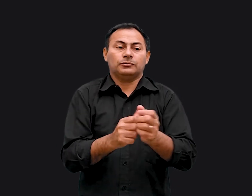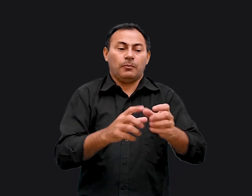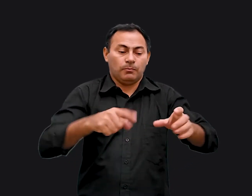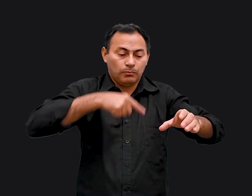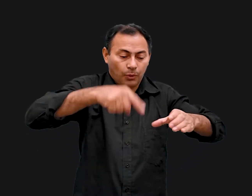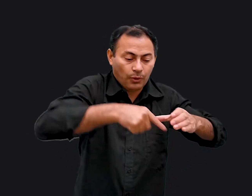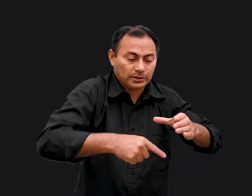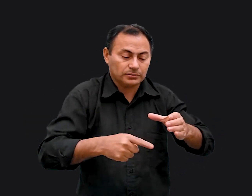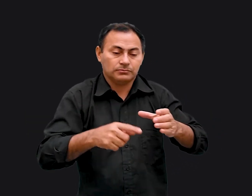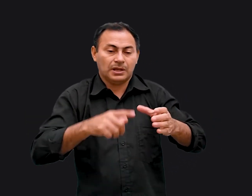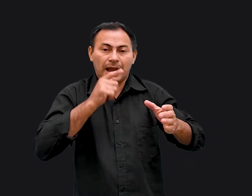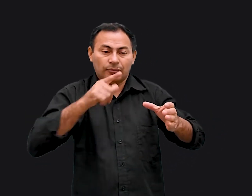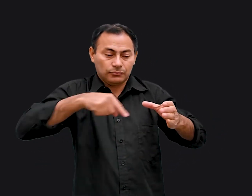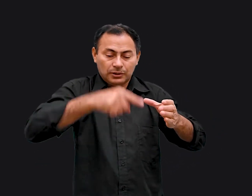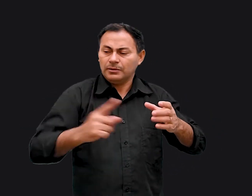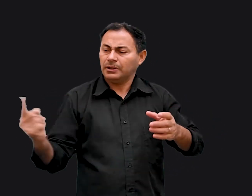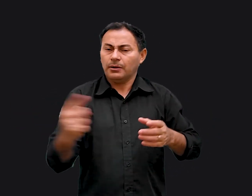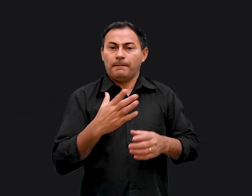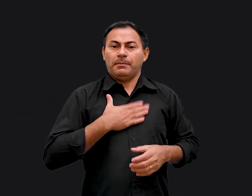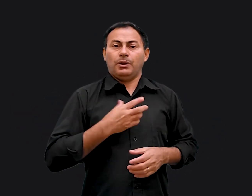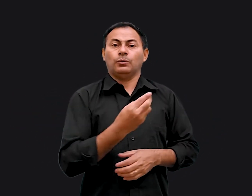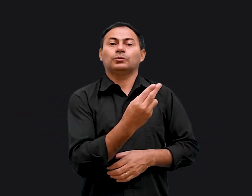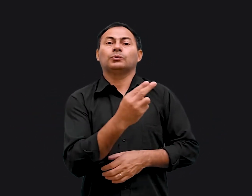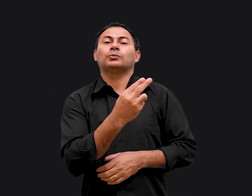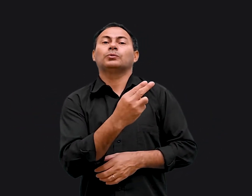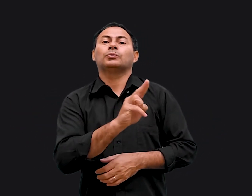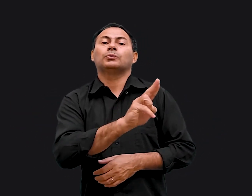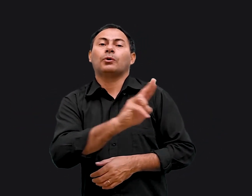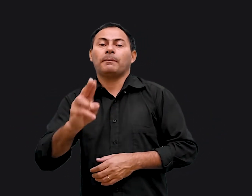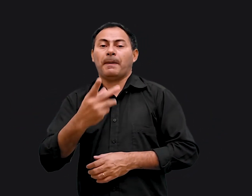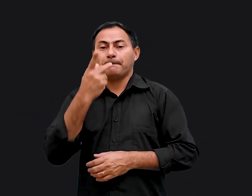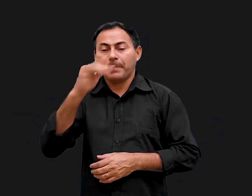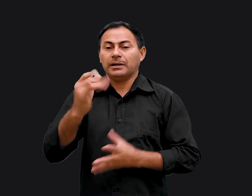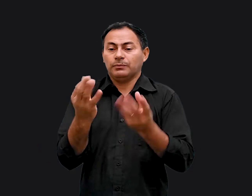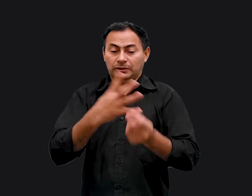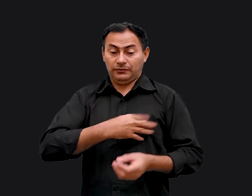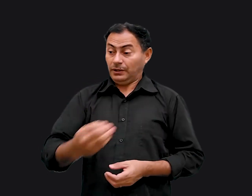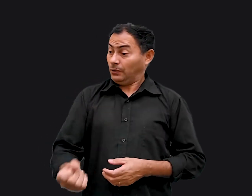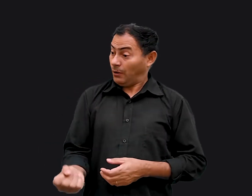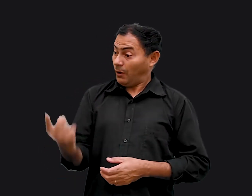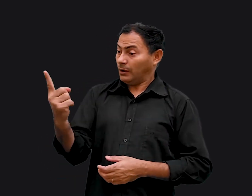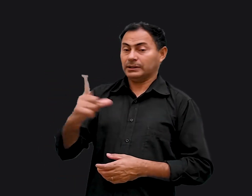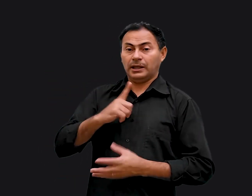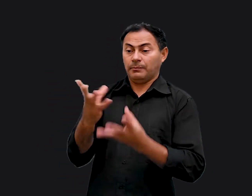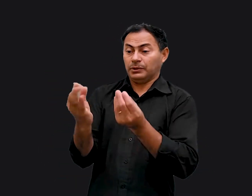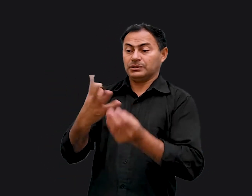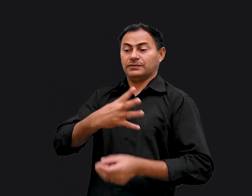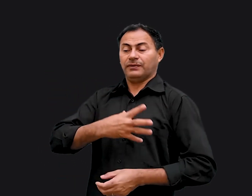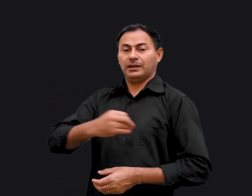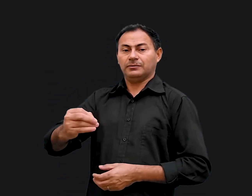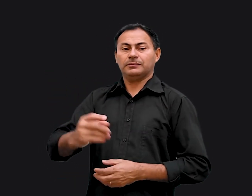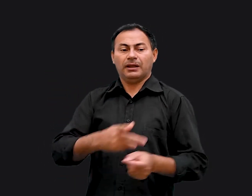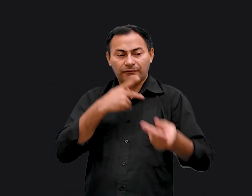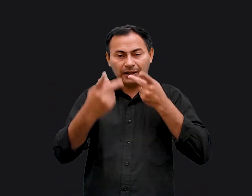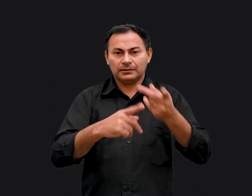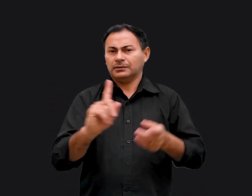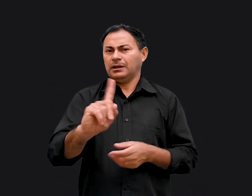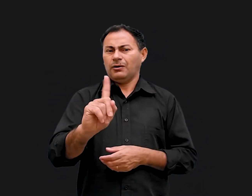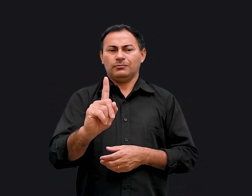poço e ele se apresentasse assim, olha, o meu nome é pai de muitos filhos, você diria, você deve ter muitos filhos? Ele diria,